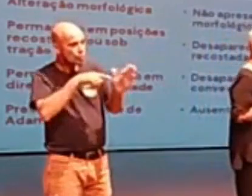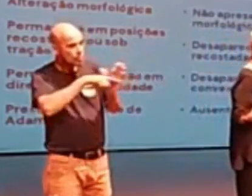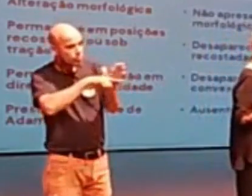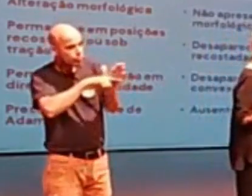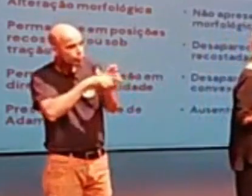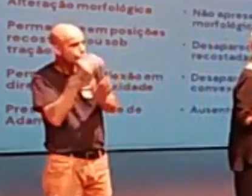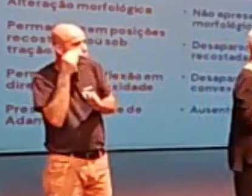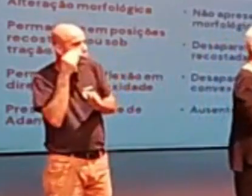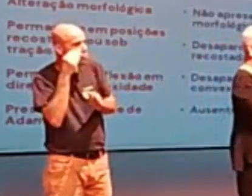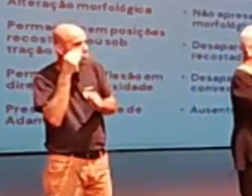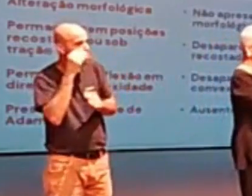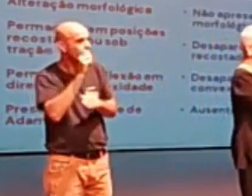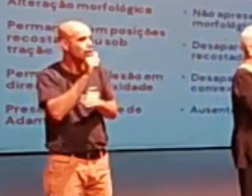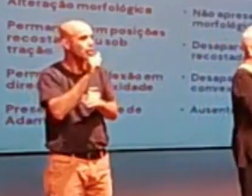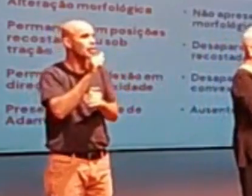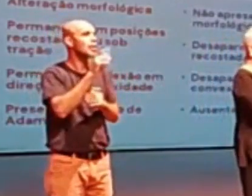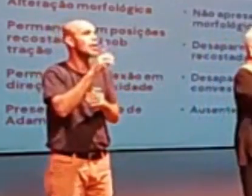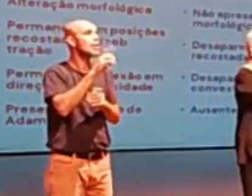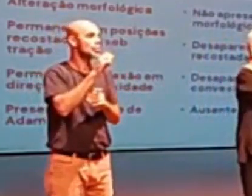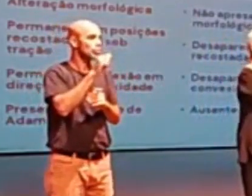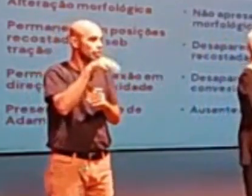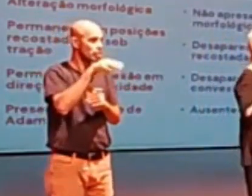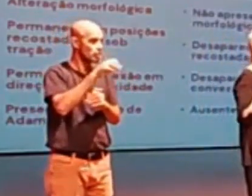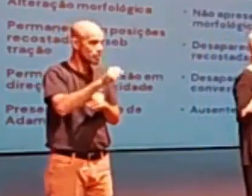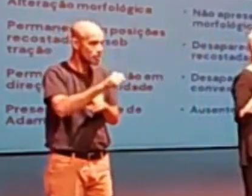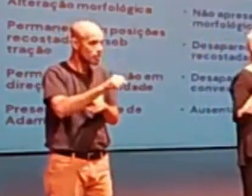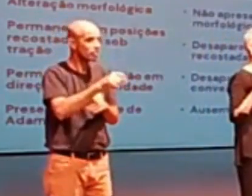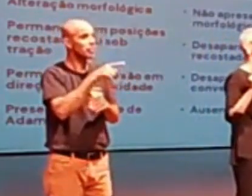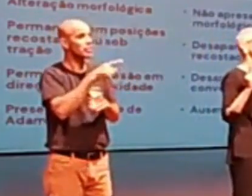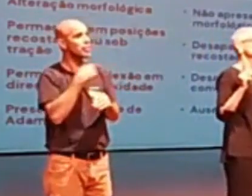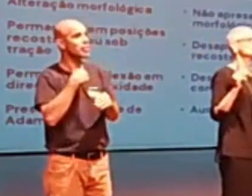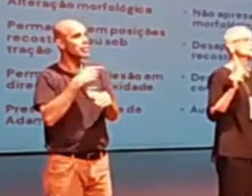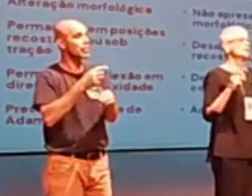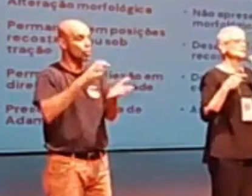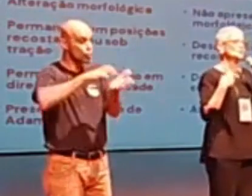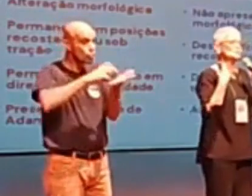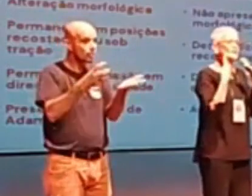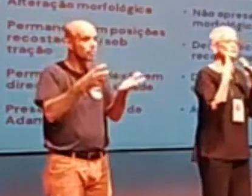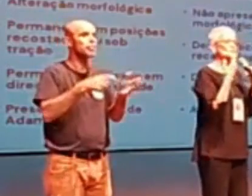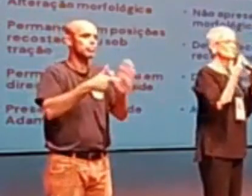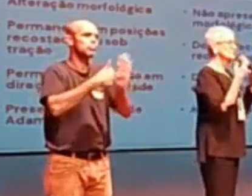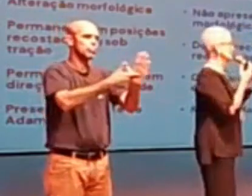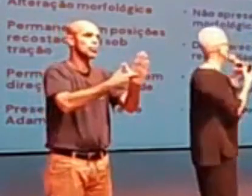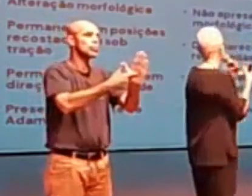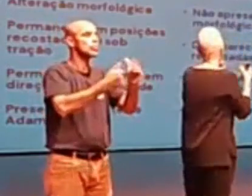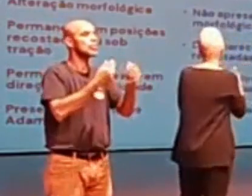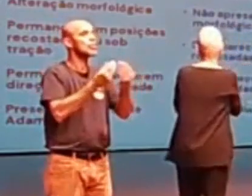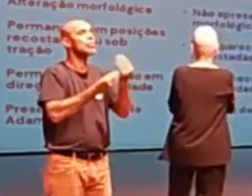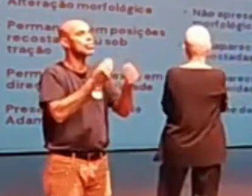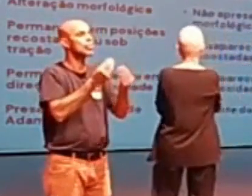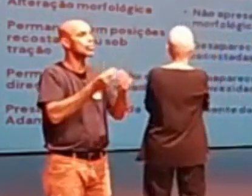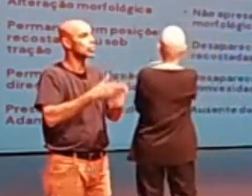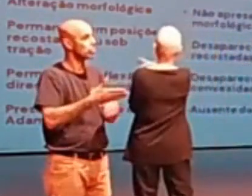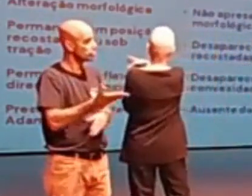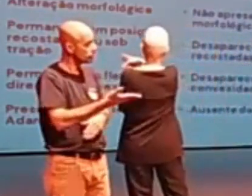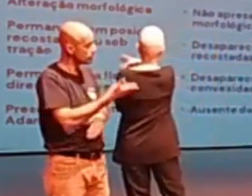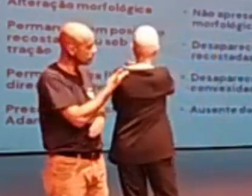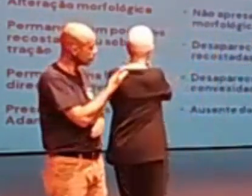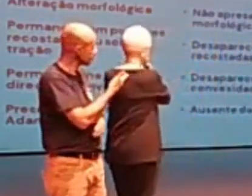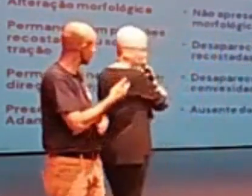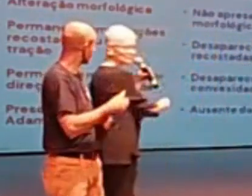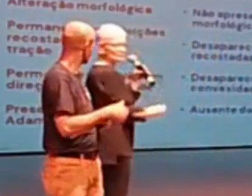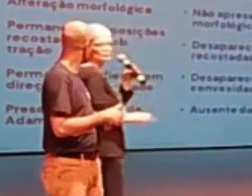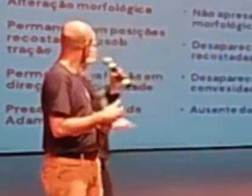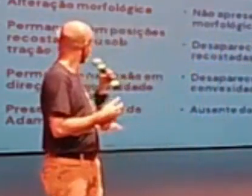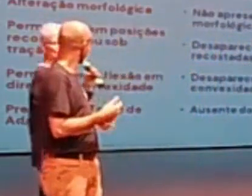mais cedo a Priscila mostrou na Maria Lúcia. A gente pede para fazer como está naquele esquema